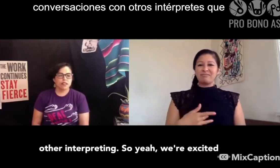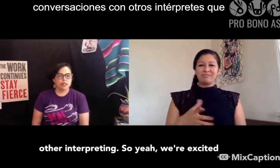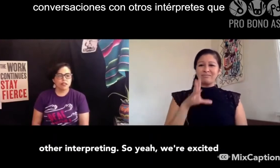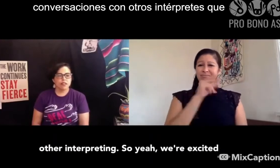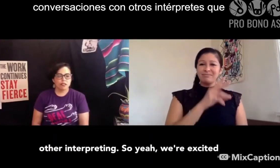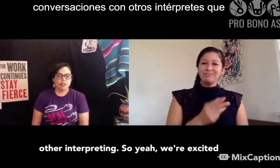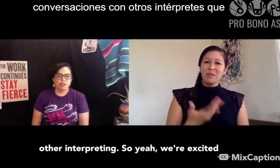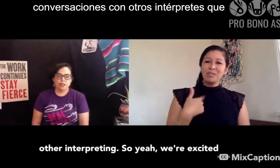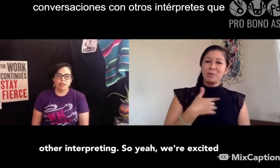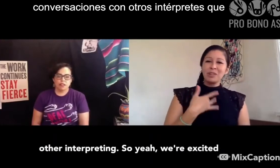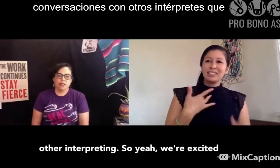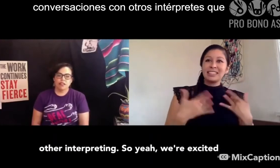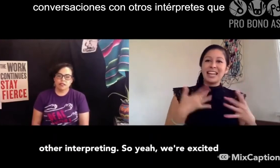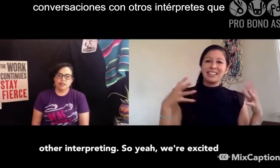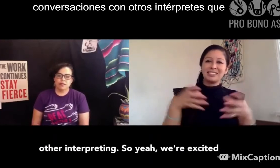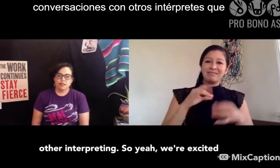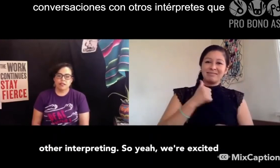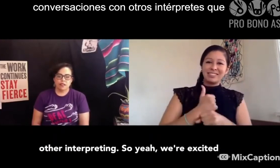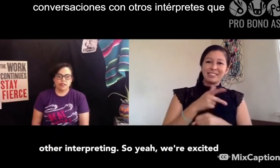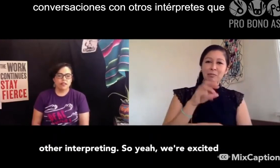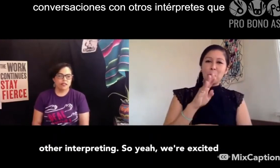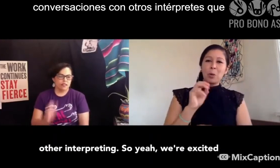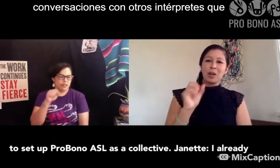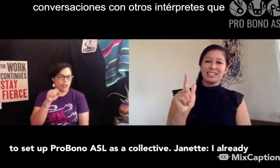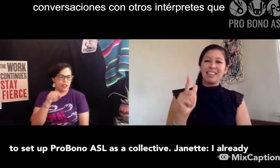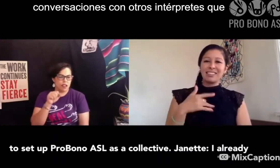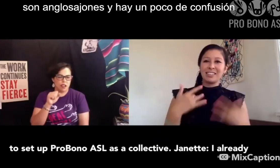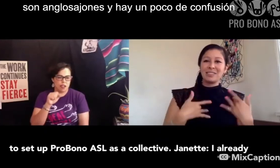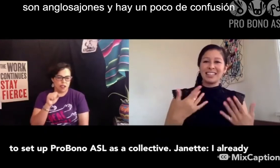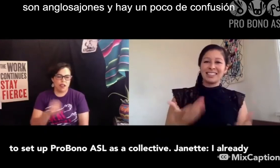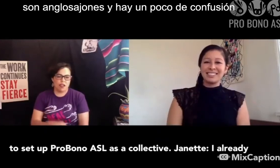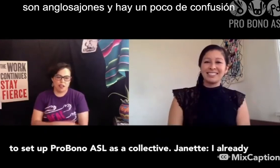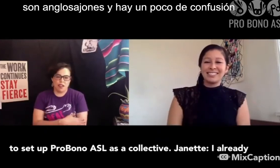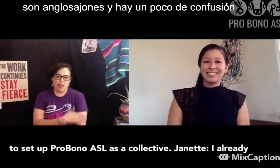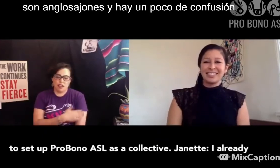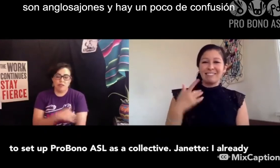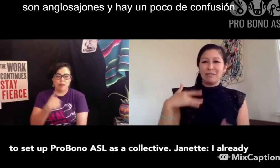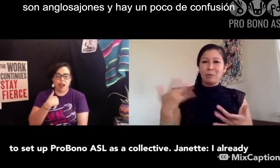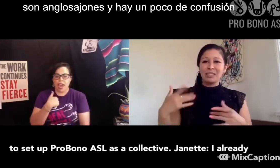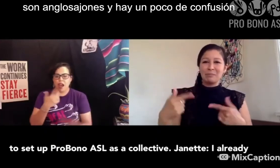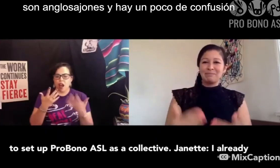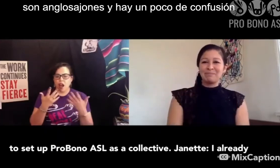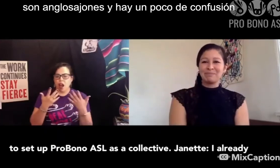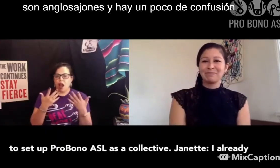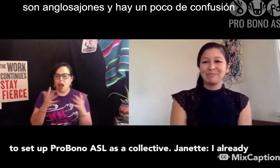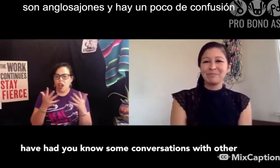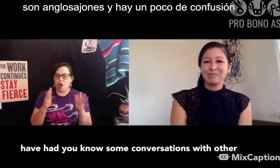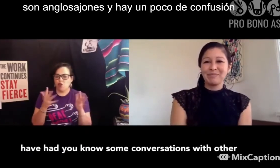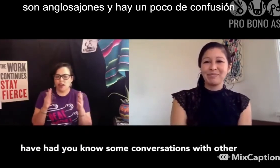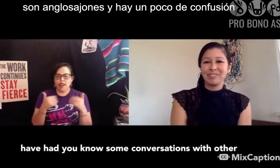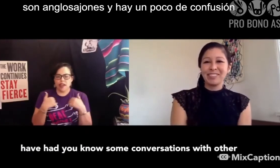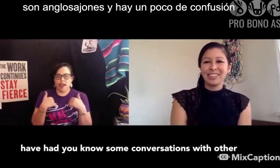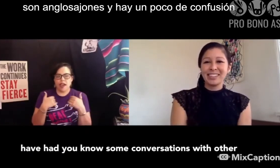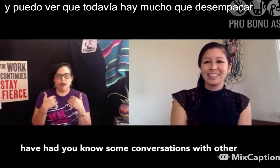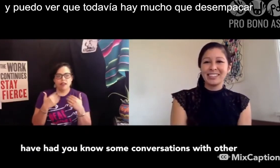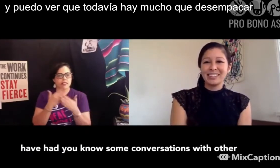tenido conversaciones con otros intérpretes que son anglosajones y hay un